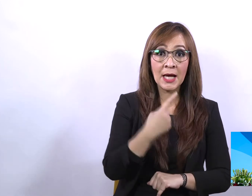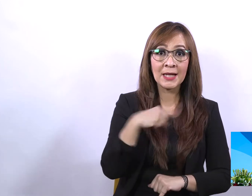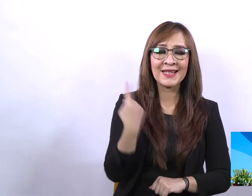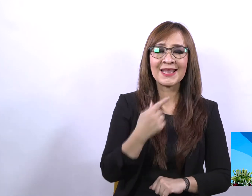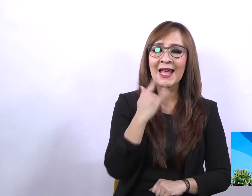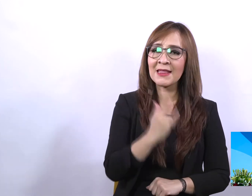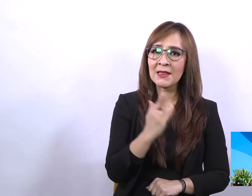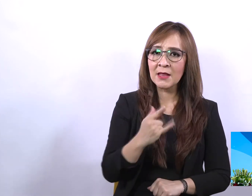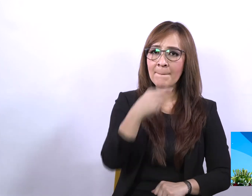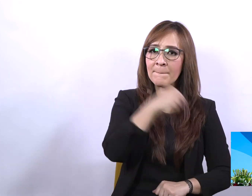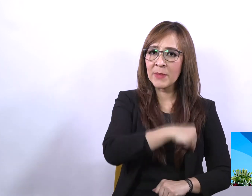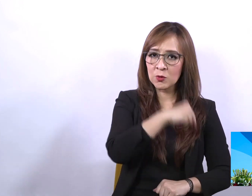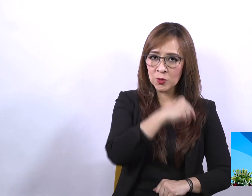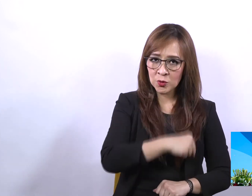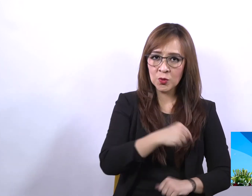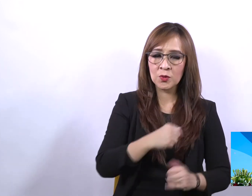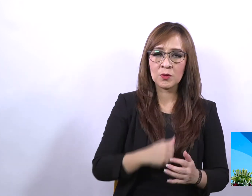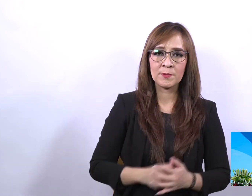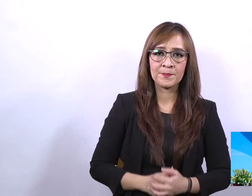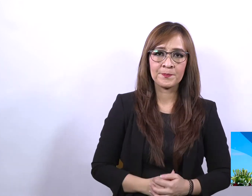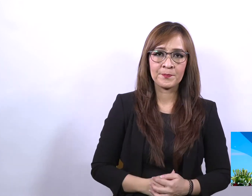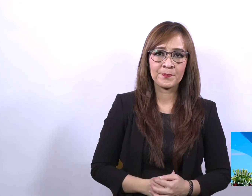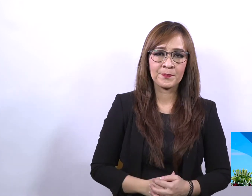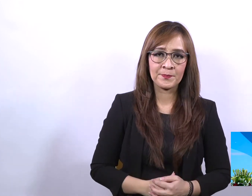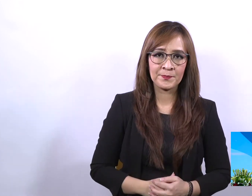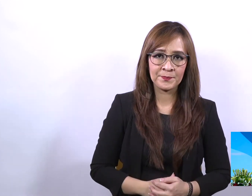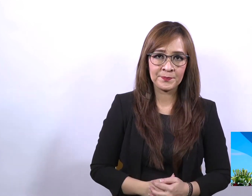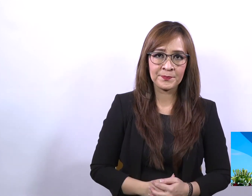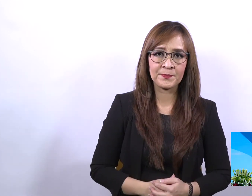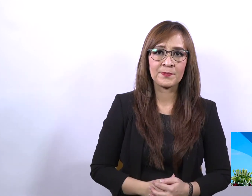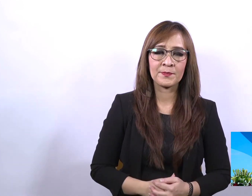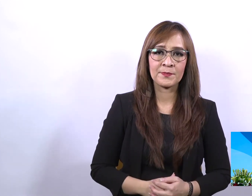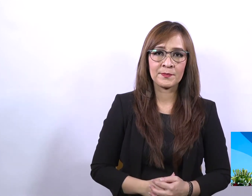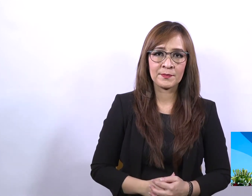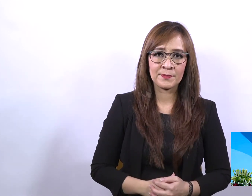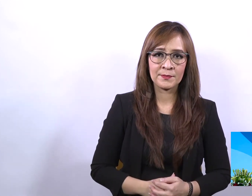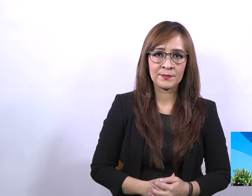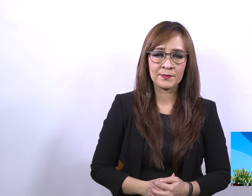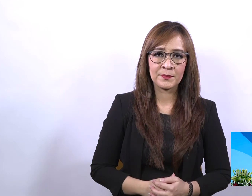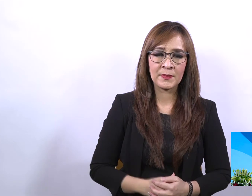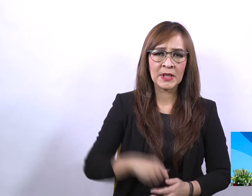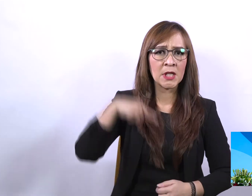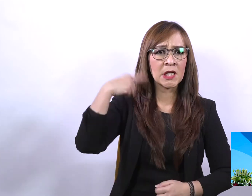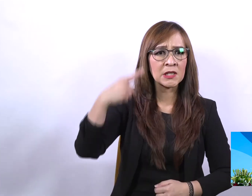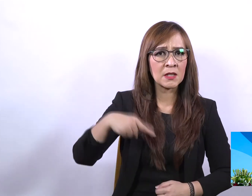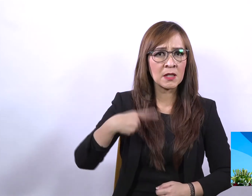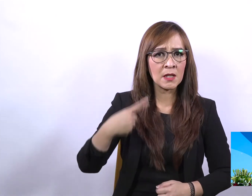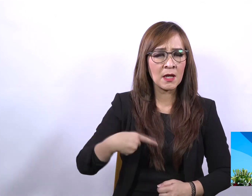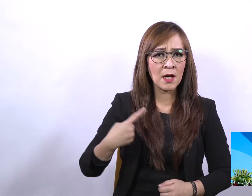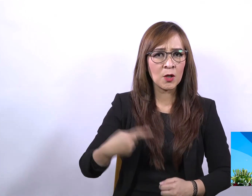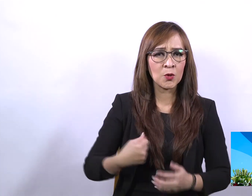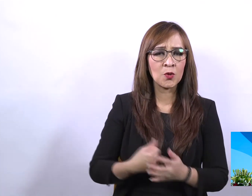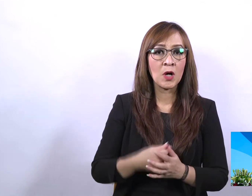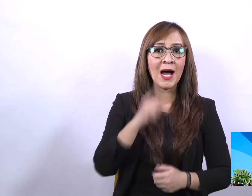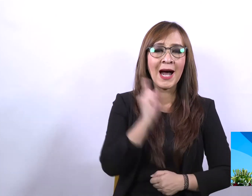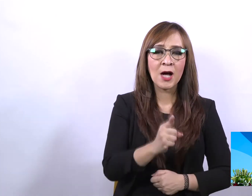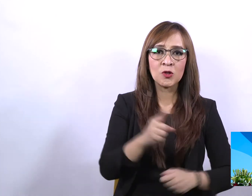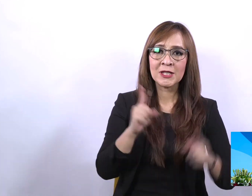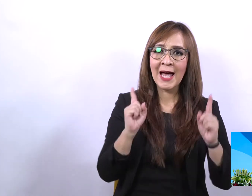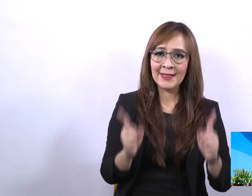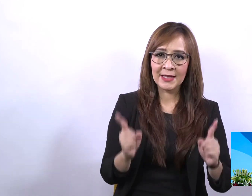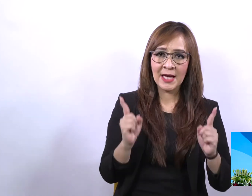kita Perkasa Kemanapun kau pergi kau nggak usah takut Selama Engkau bertindak